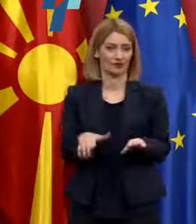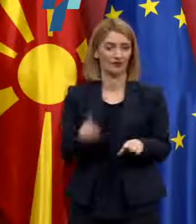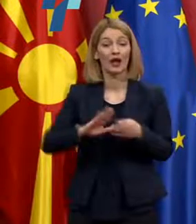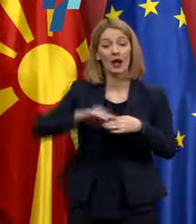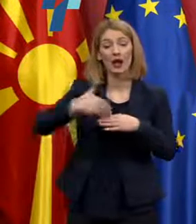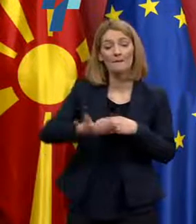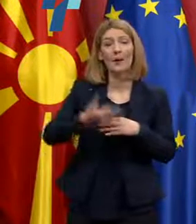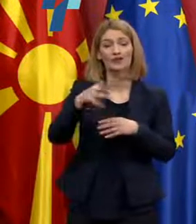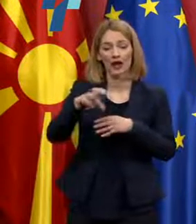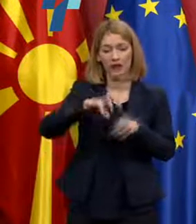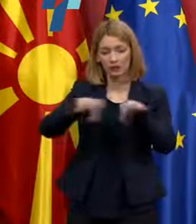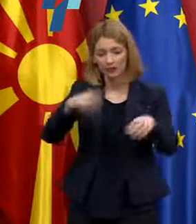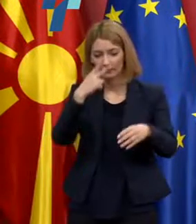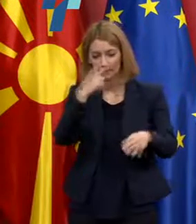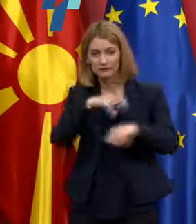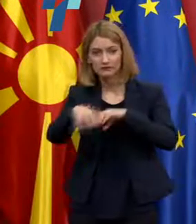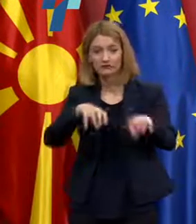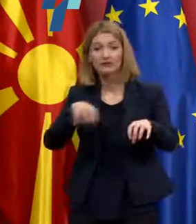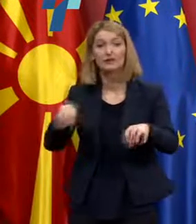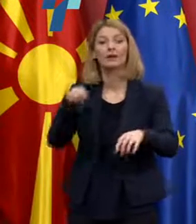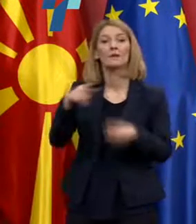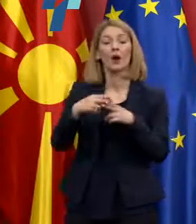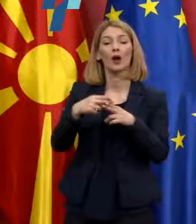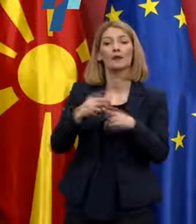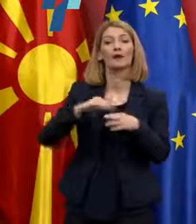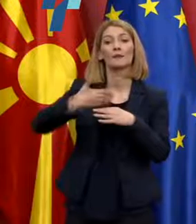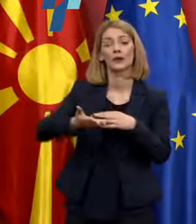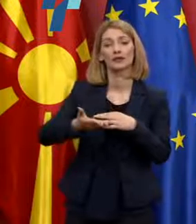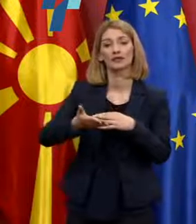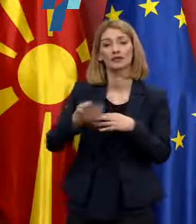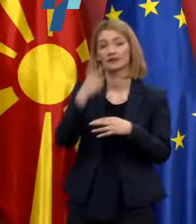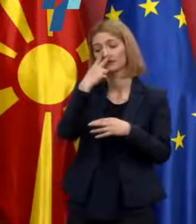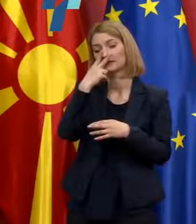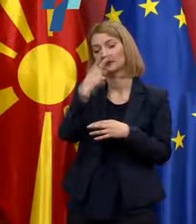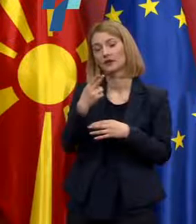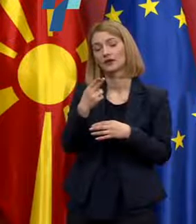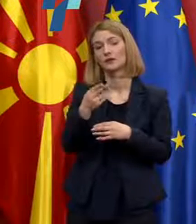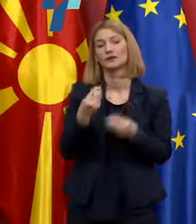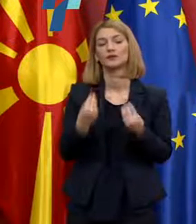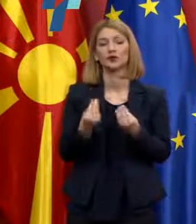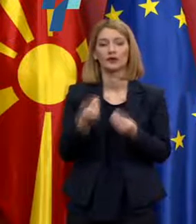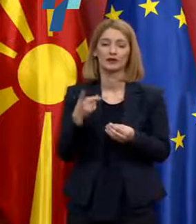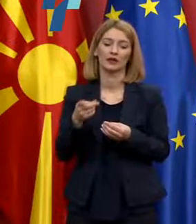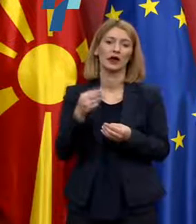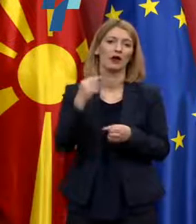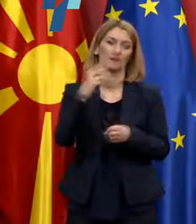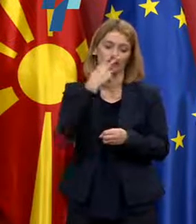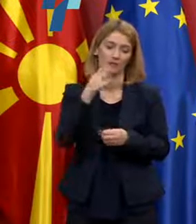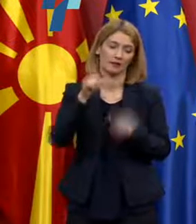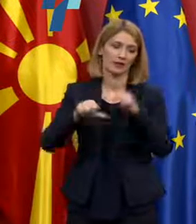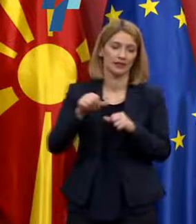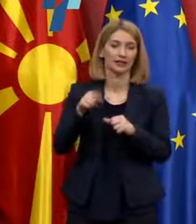После тријажата и ваквиот брз тест ќе се пристапи на кон соодветна интервенција.